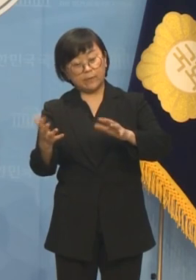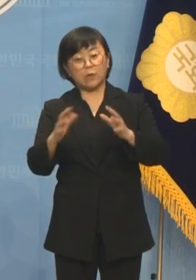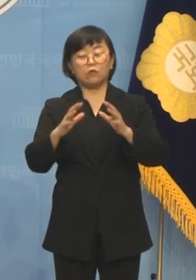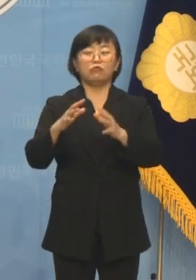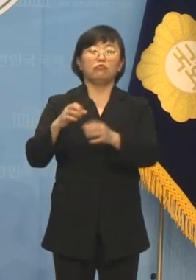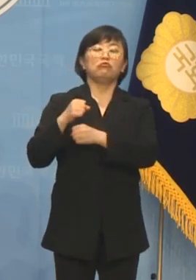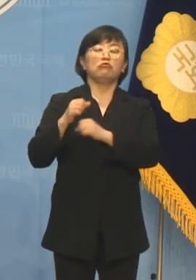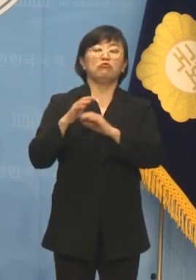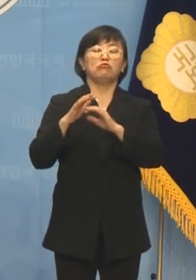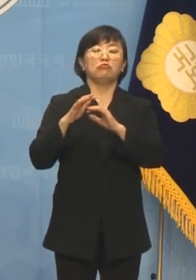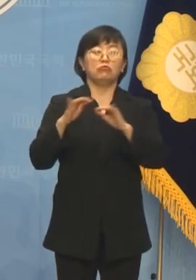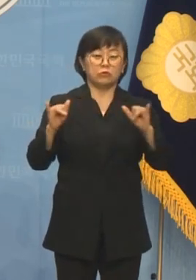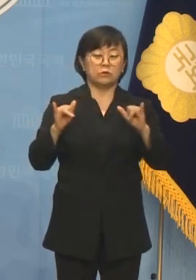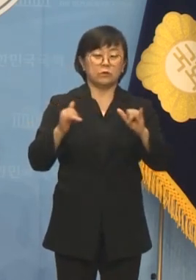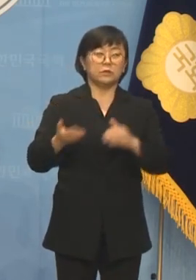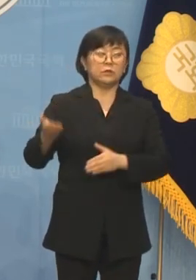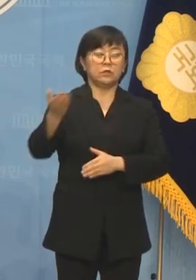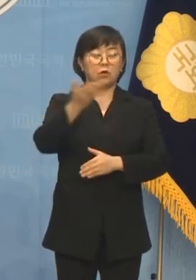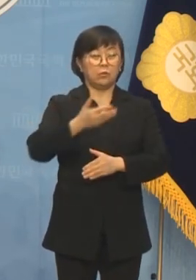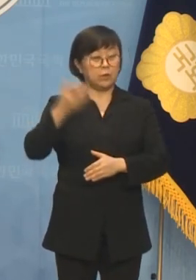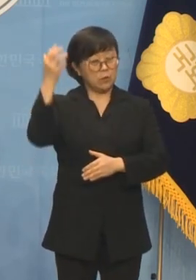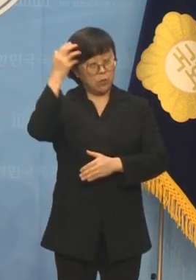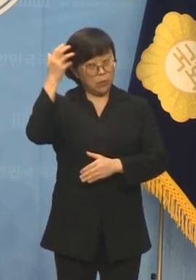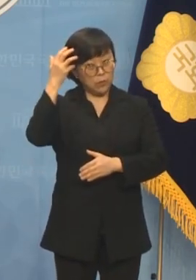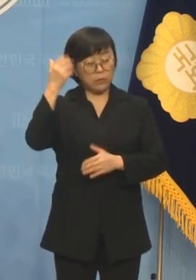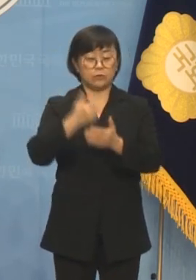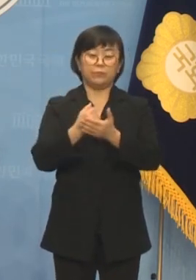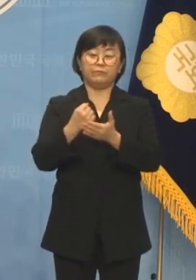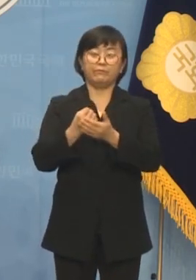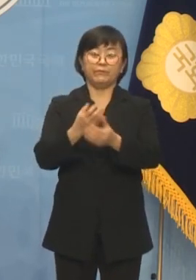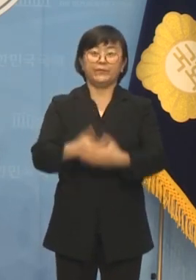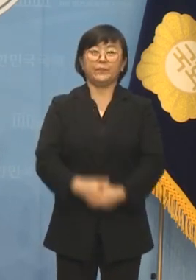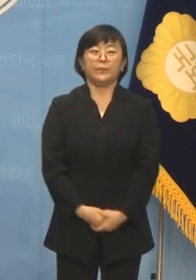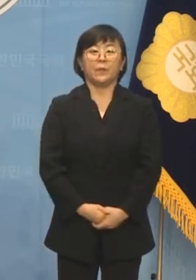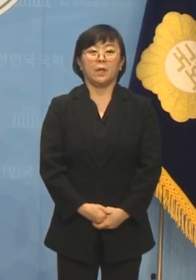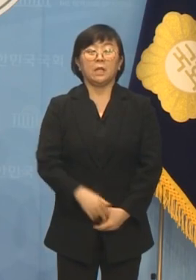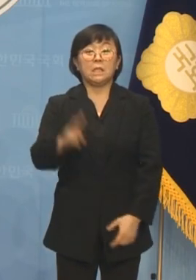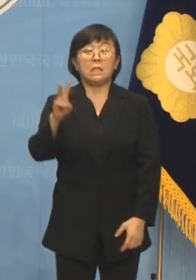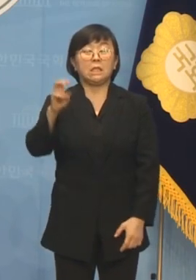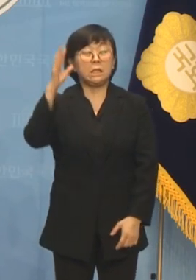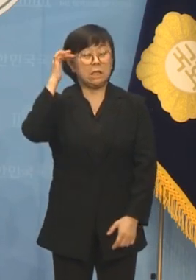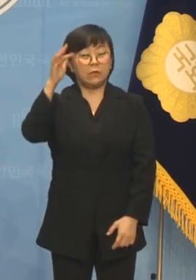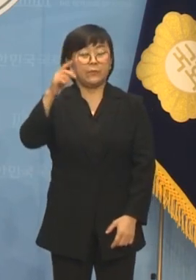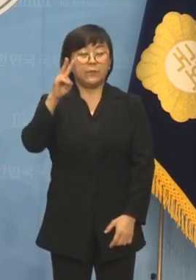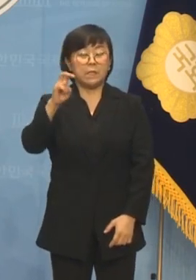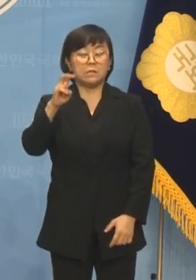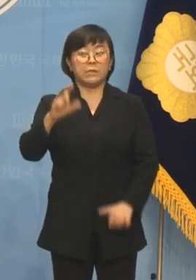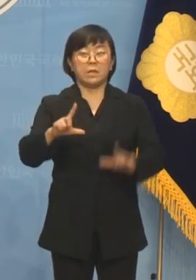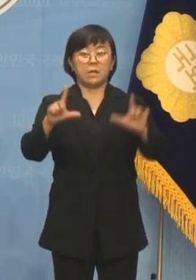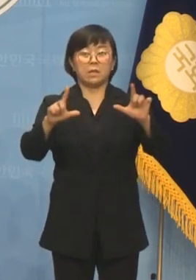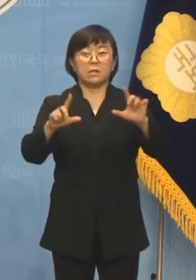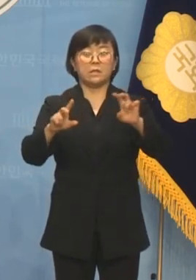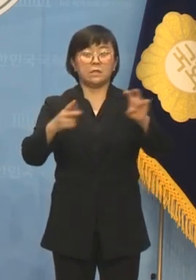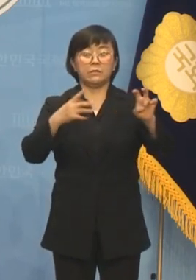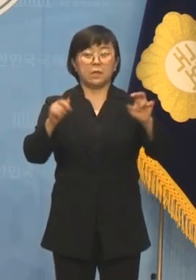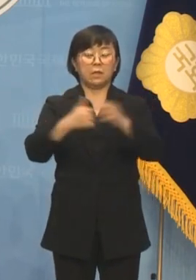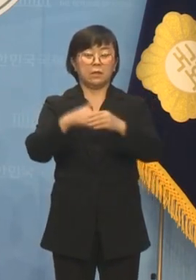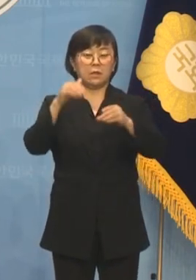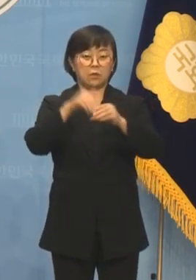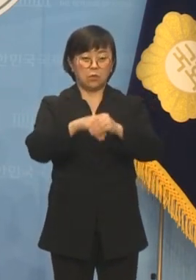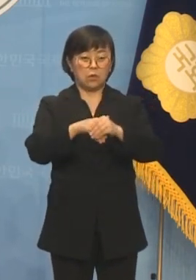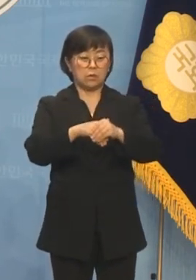군장 여러분들의 명복을 다시 한번 빕니다 오늘 22일 어 20대 대통령